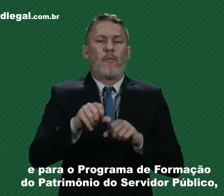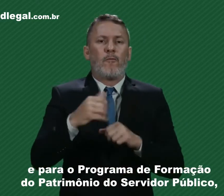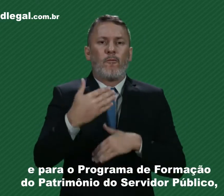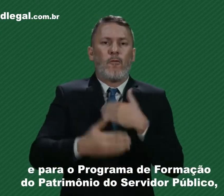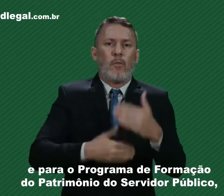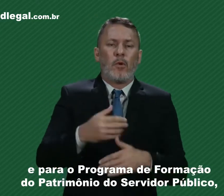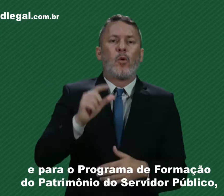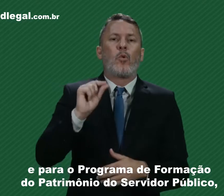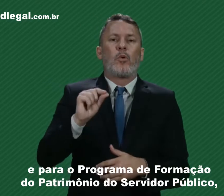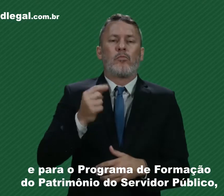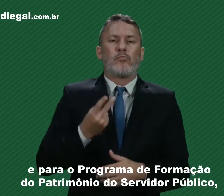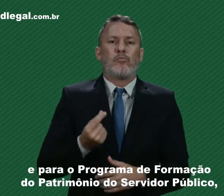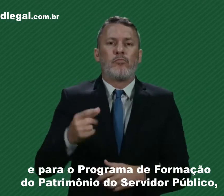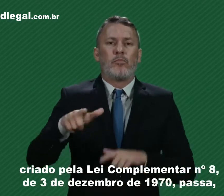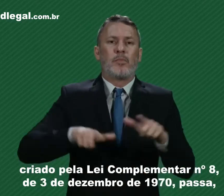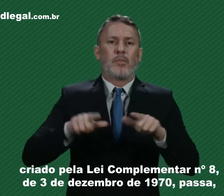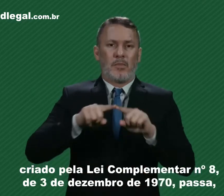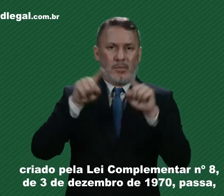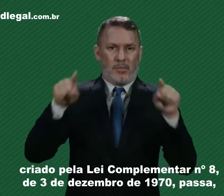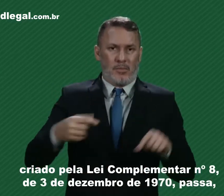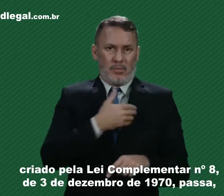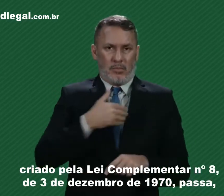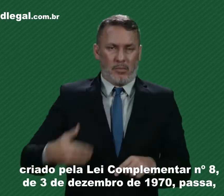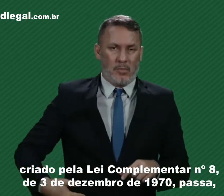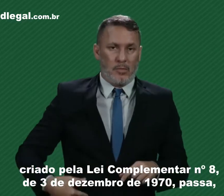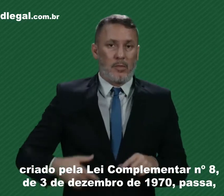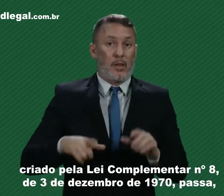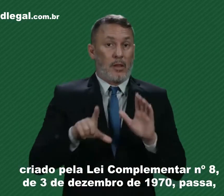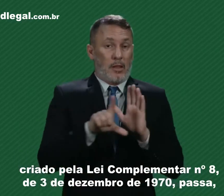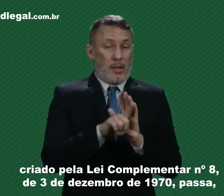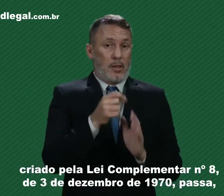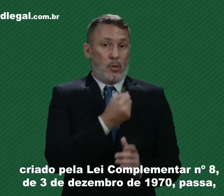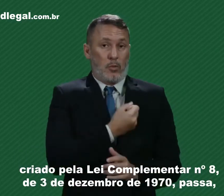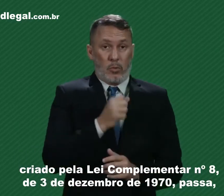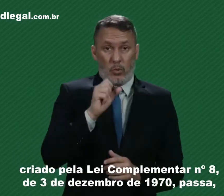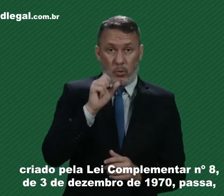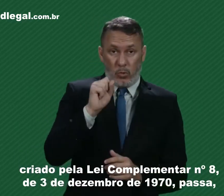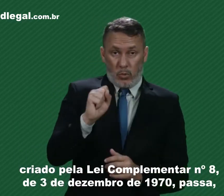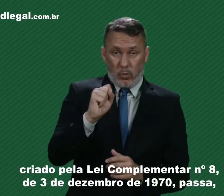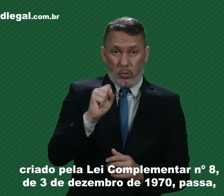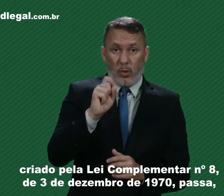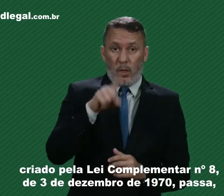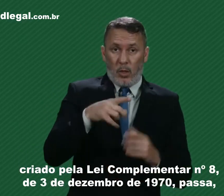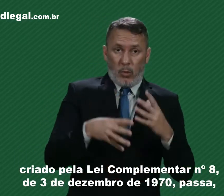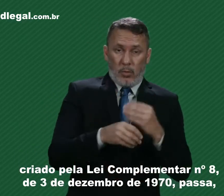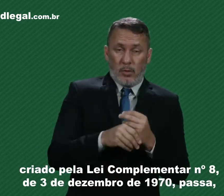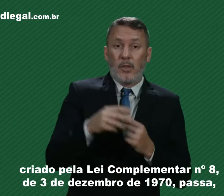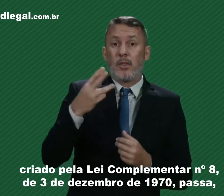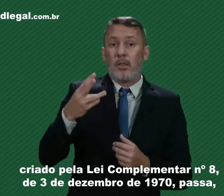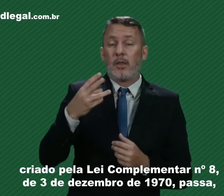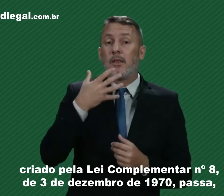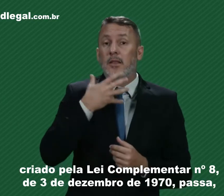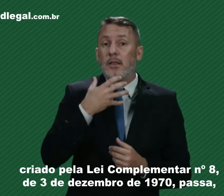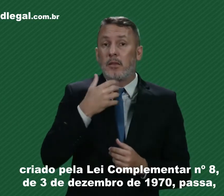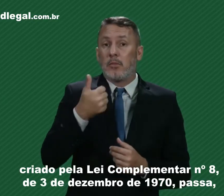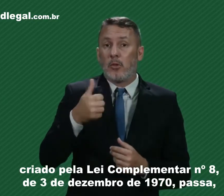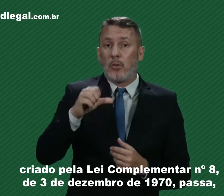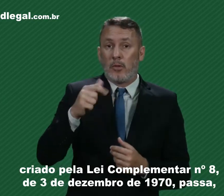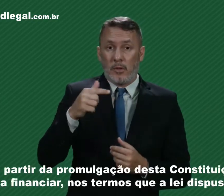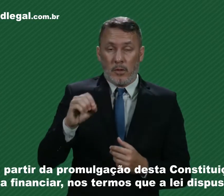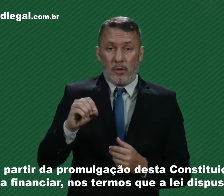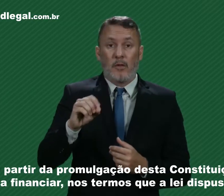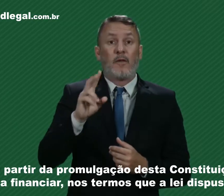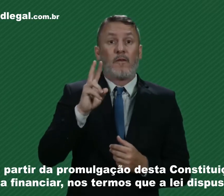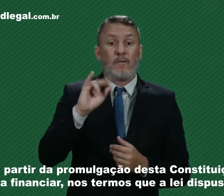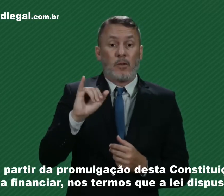do Patrimônio do Servidor Público, criado pela Lei Complementar nº 8, de 3 de dezembro de 1970,